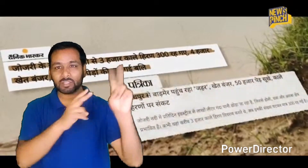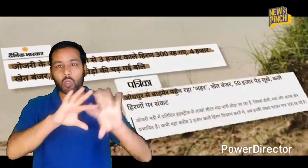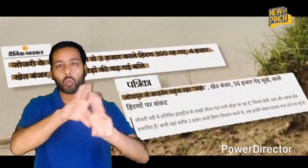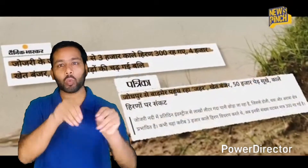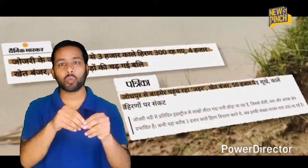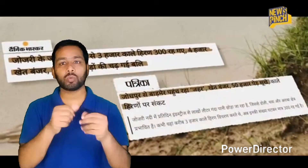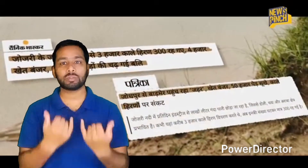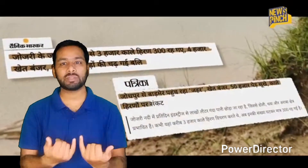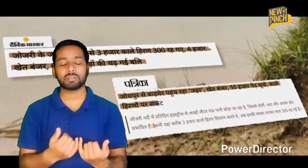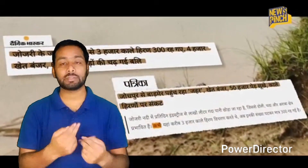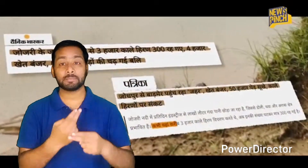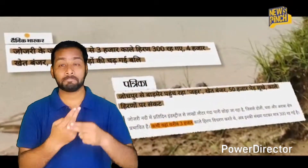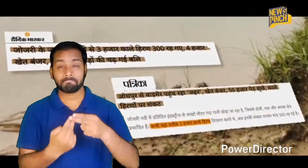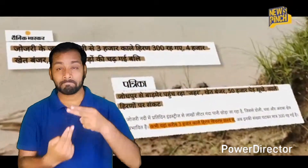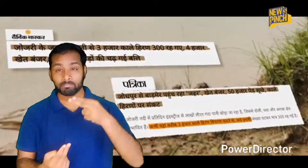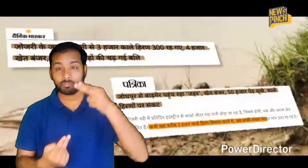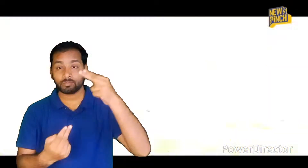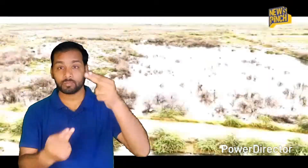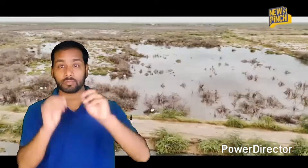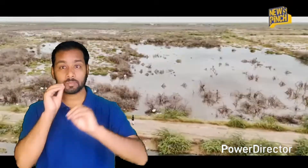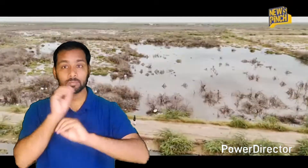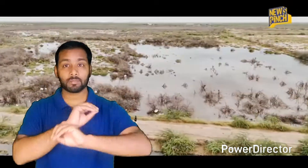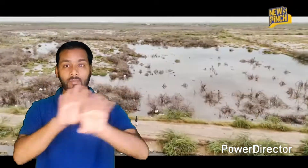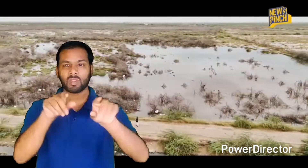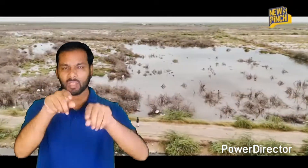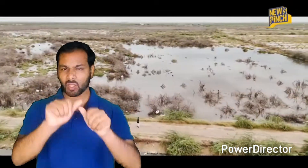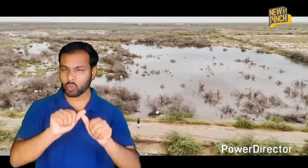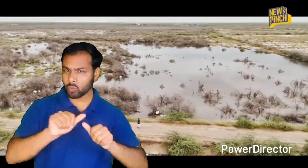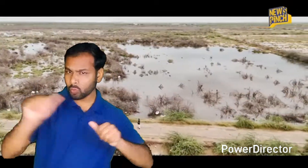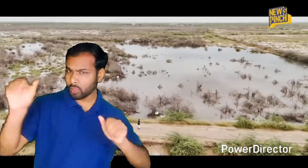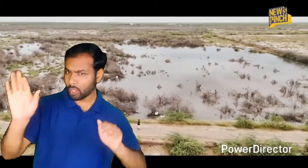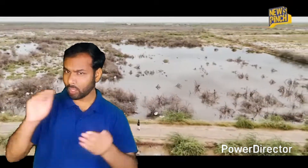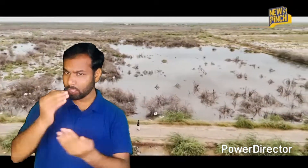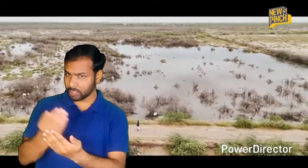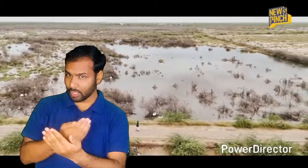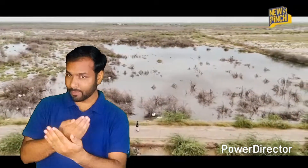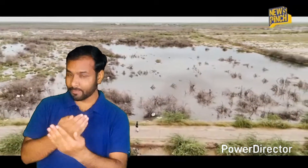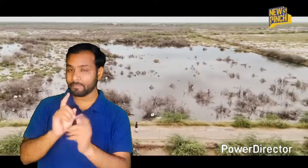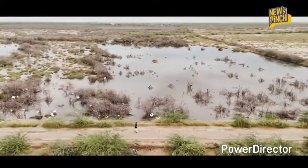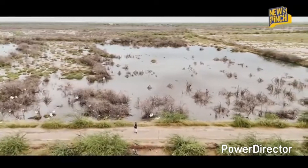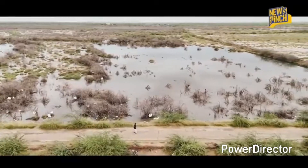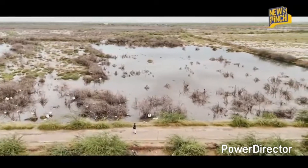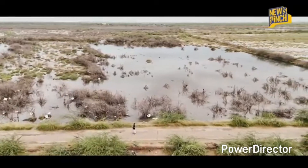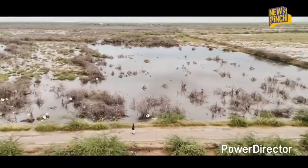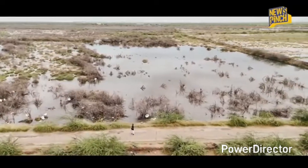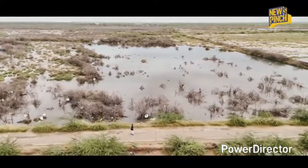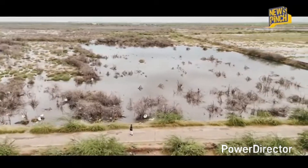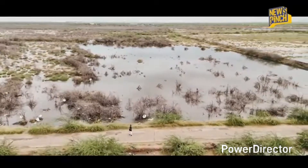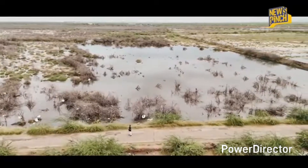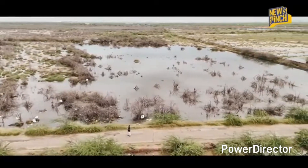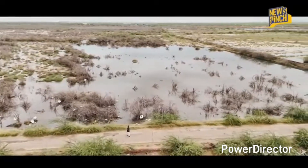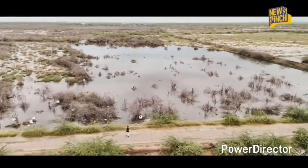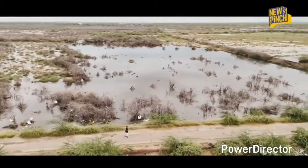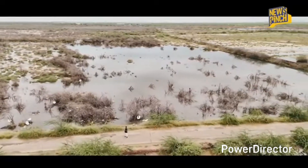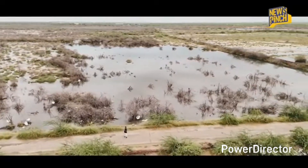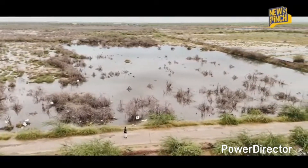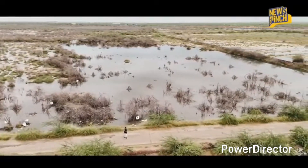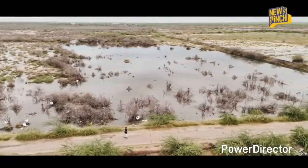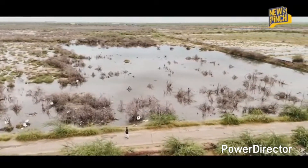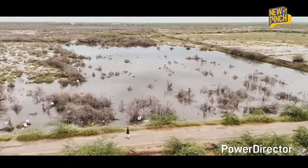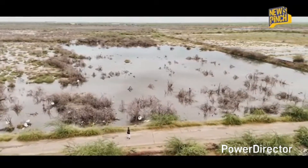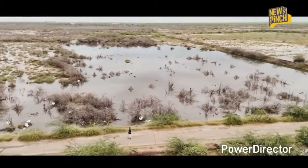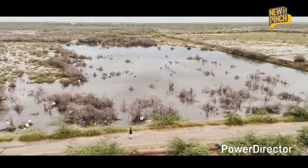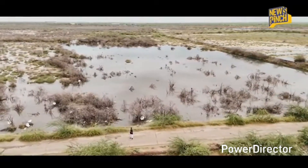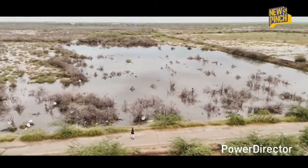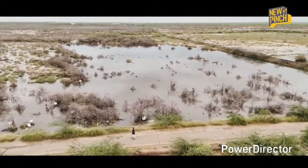नदी के किनारे मारे जा रहे हैं। कहानी जोजरी की जो आपके घरों तक पहुंचती है, आप ये मत समझिएगा कि आप इससे सैकड़ों